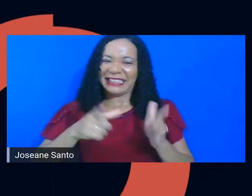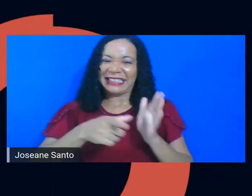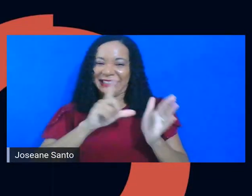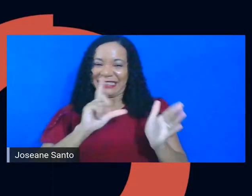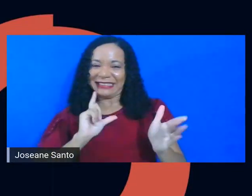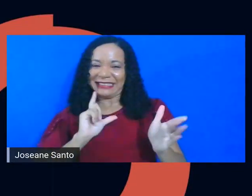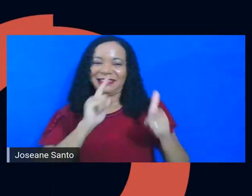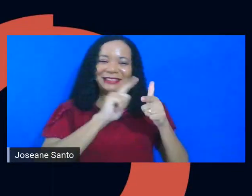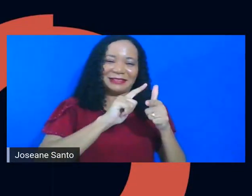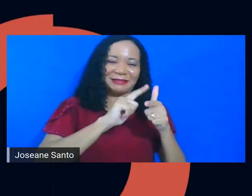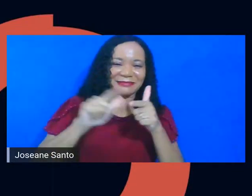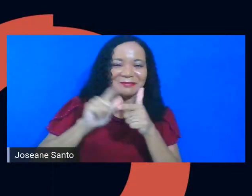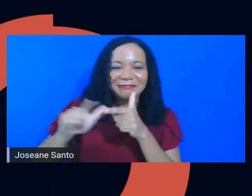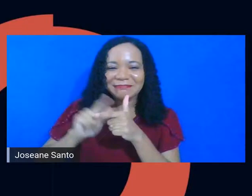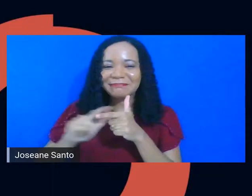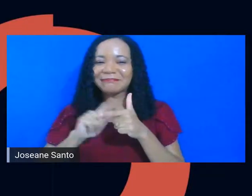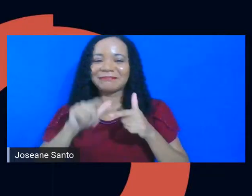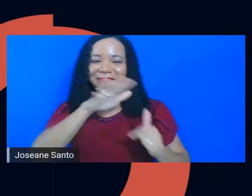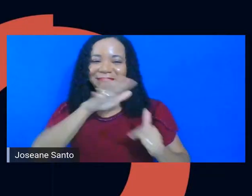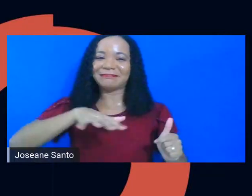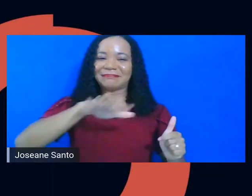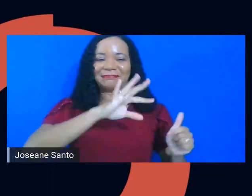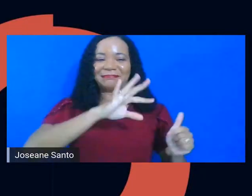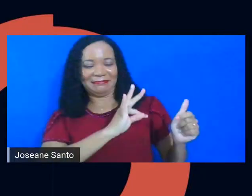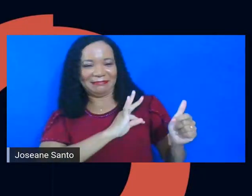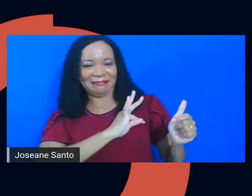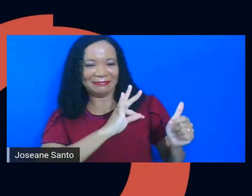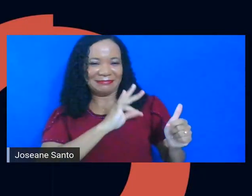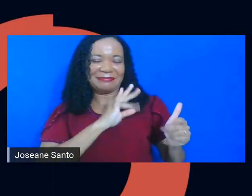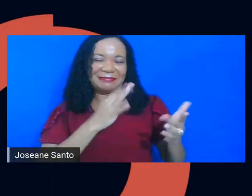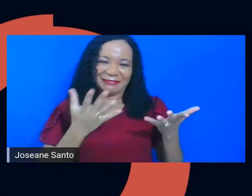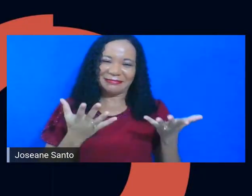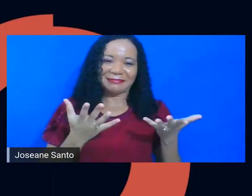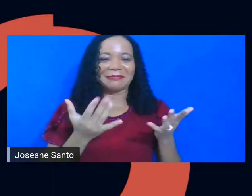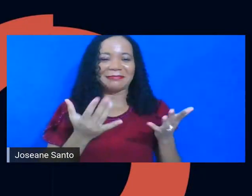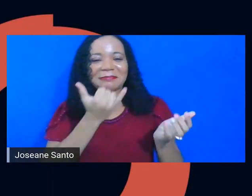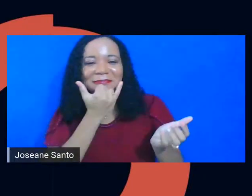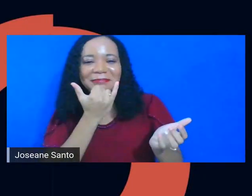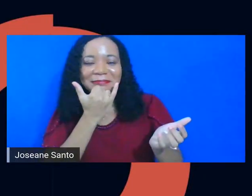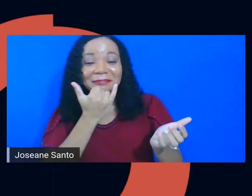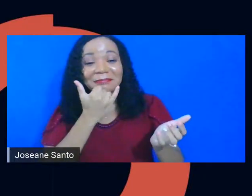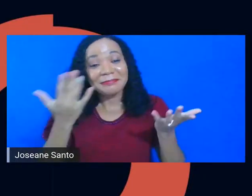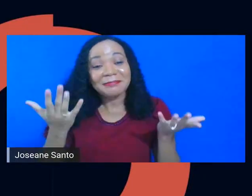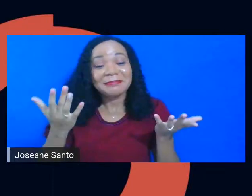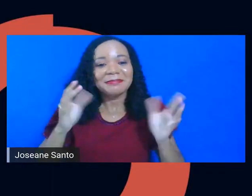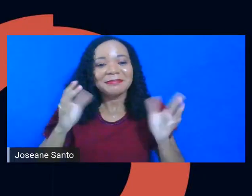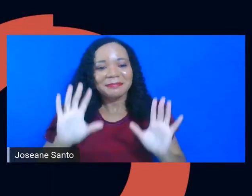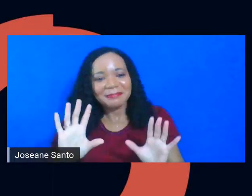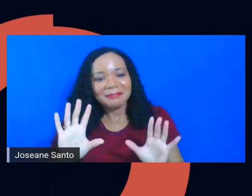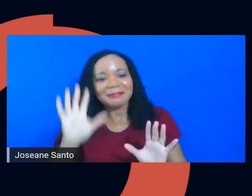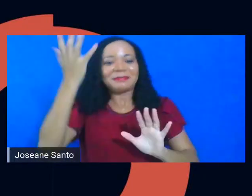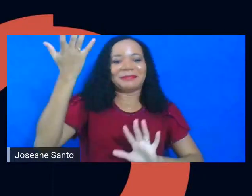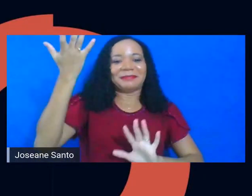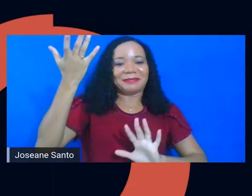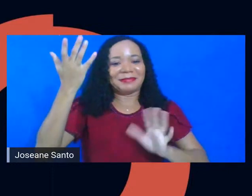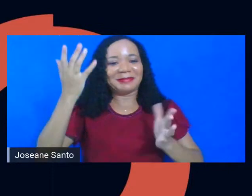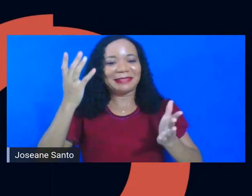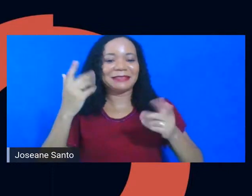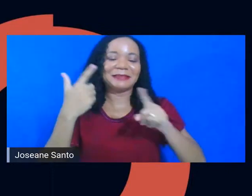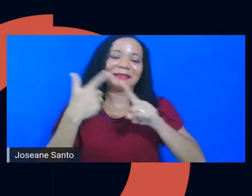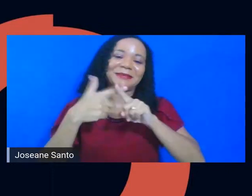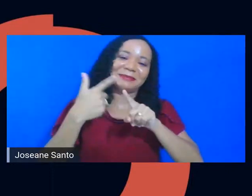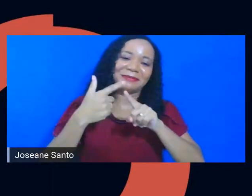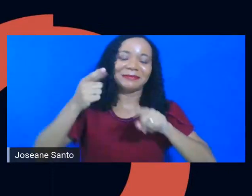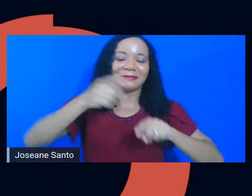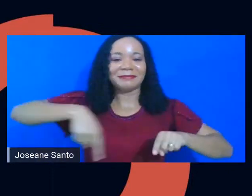OK. Eh, antes nós tivemos algumas falhas, né, da equipe técnica, então peço perdão a